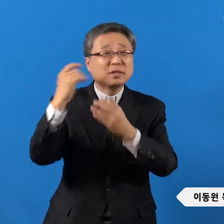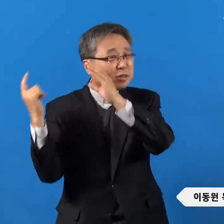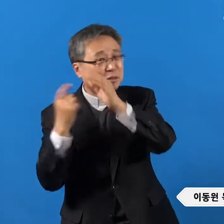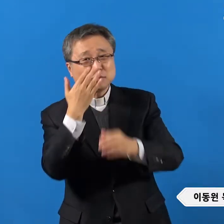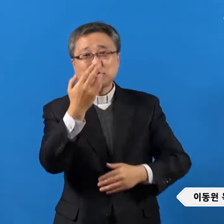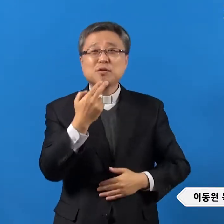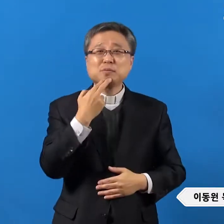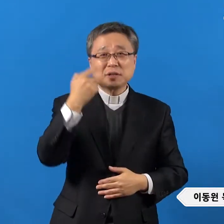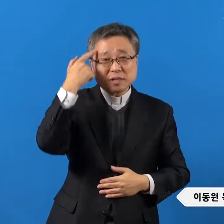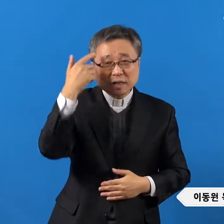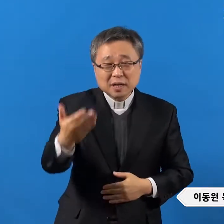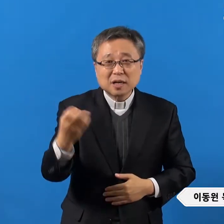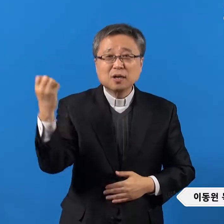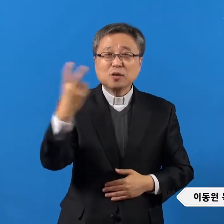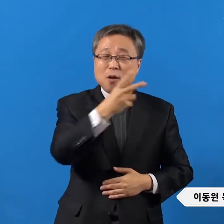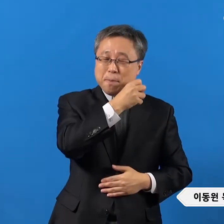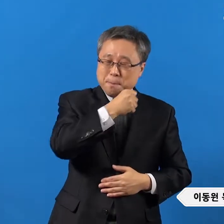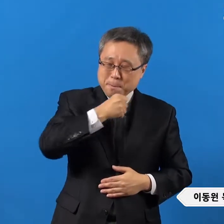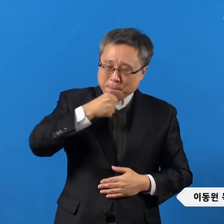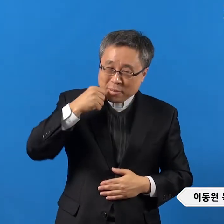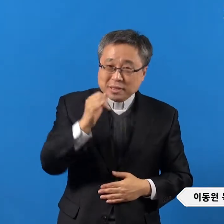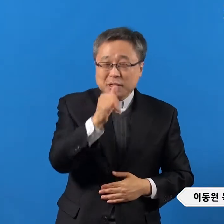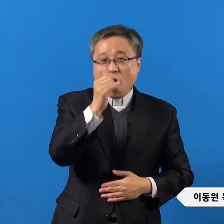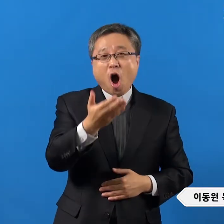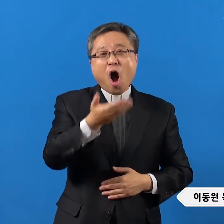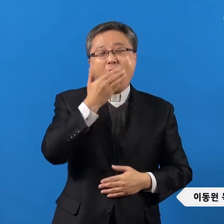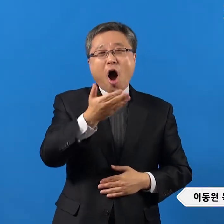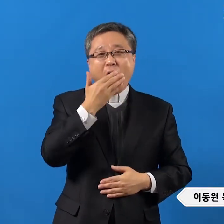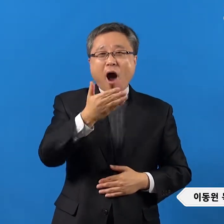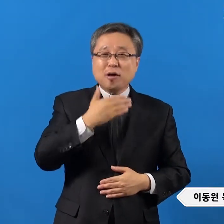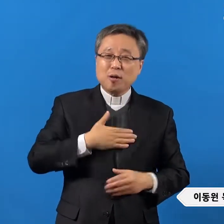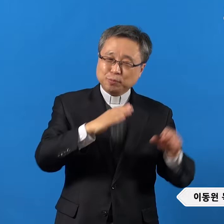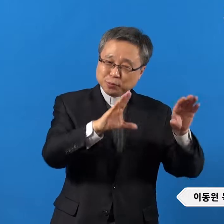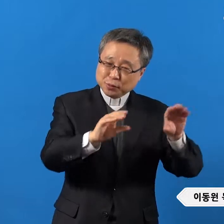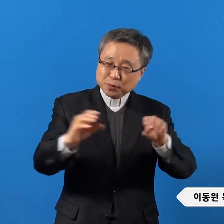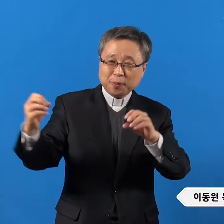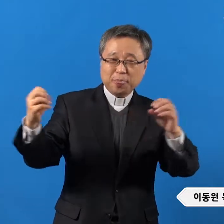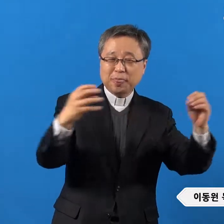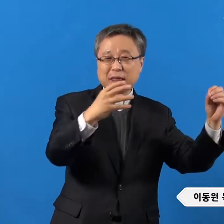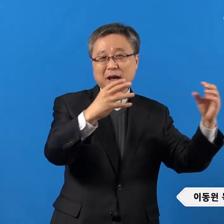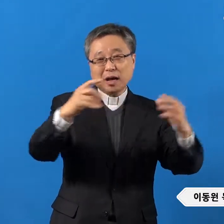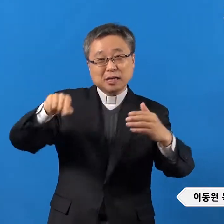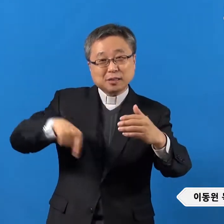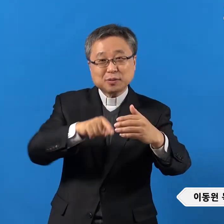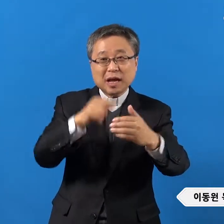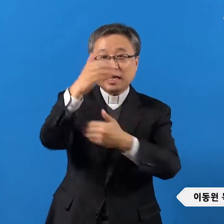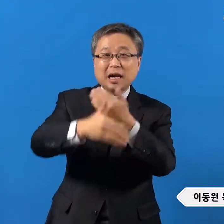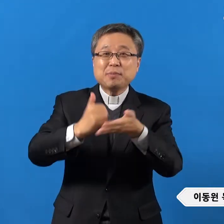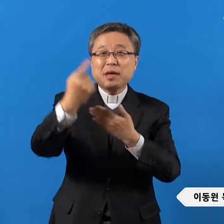것일까? 또 맛있는 음식, 감미로운 대화에서 그분의 임재를 맛볼 수는